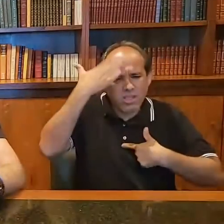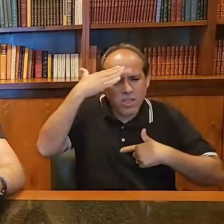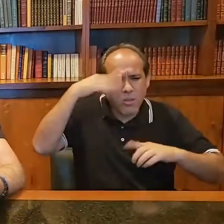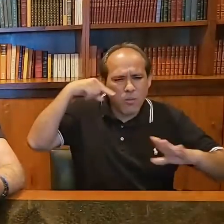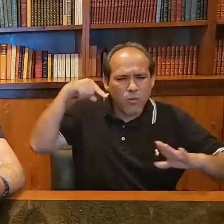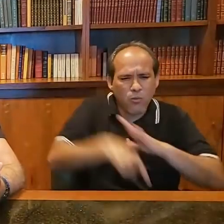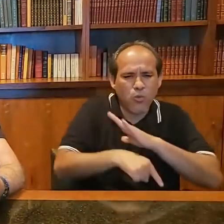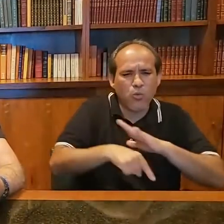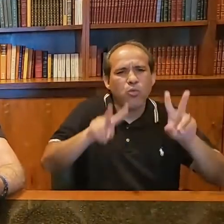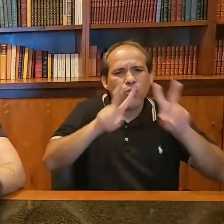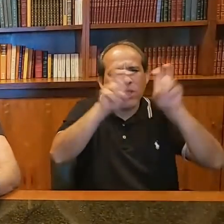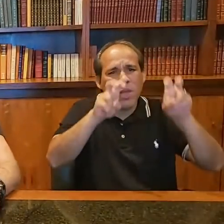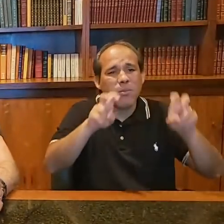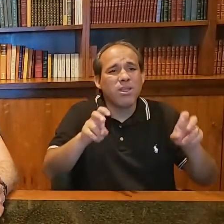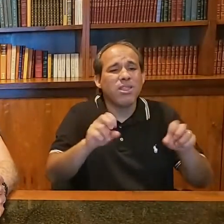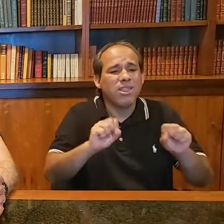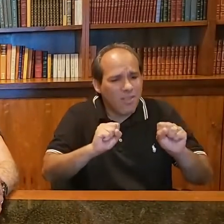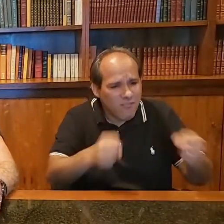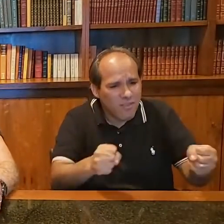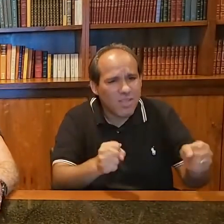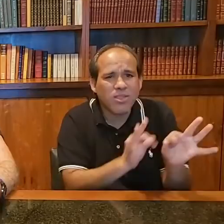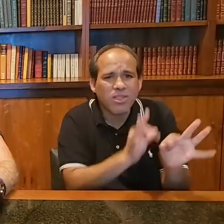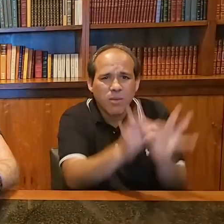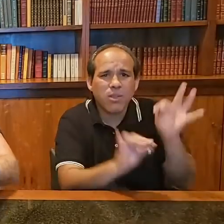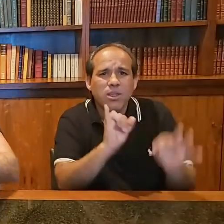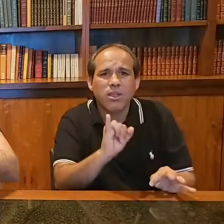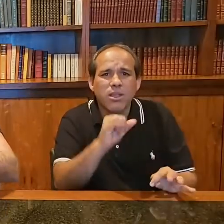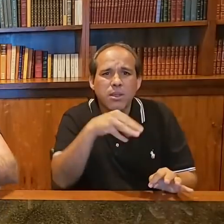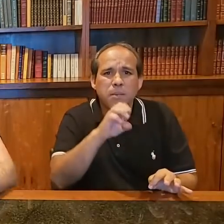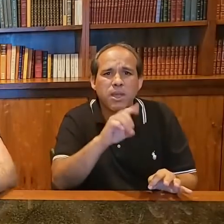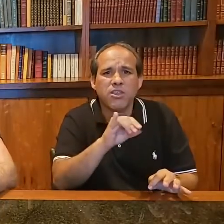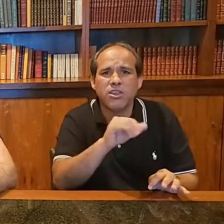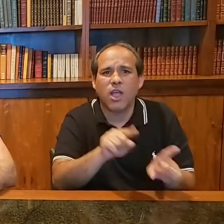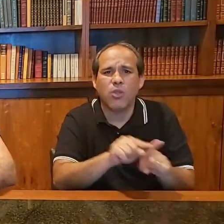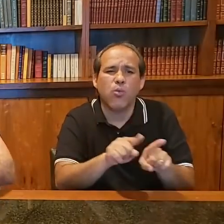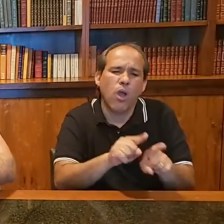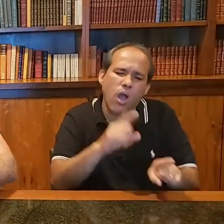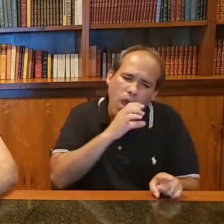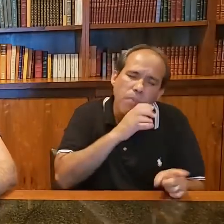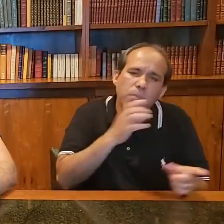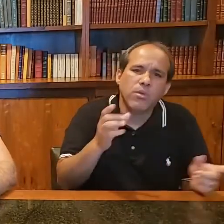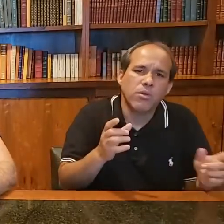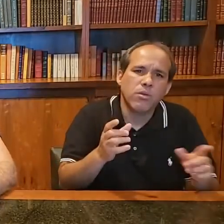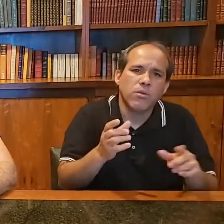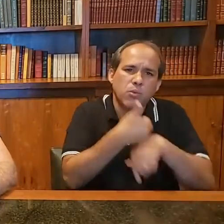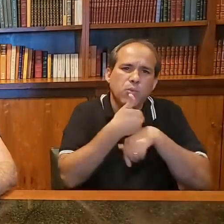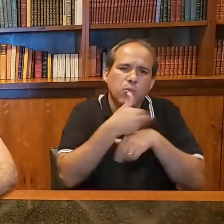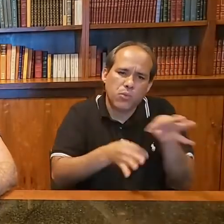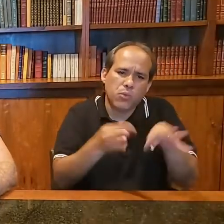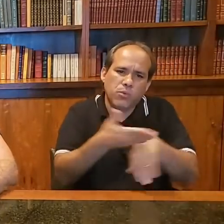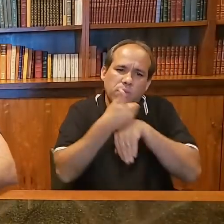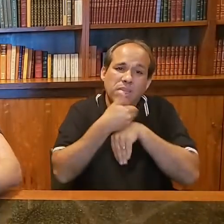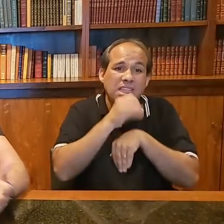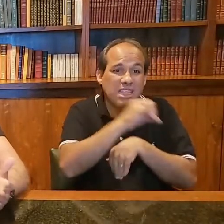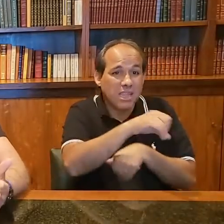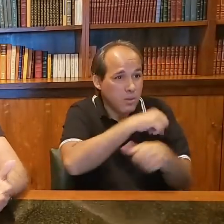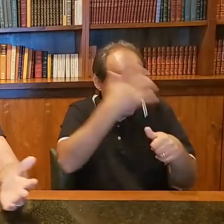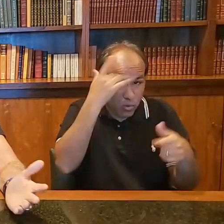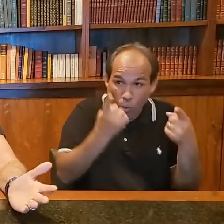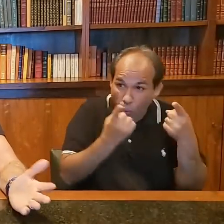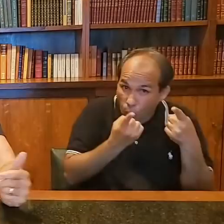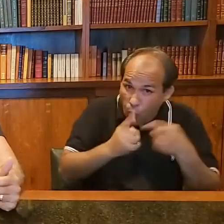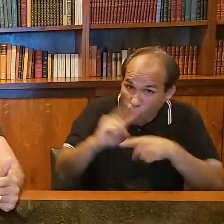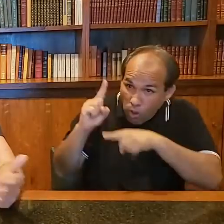defende o tratamento imediato, mas eles não querem. Agora, aquela pessoa que é contra o tratamento imediato e não dá